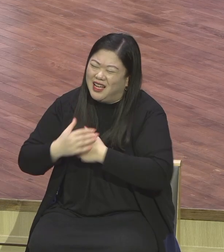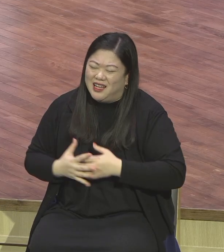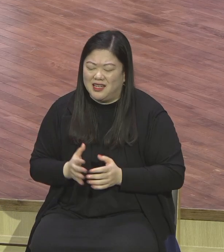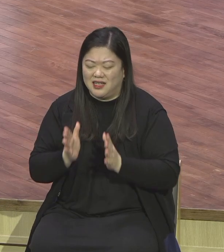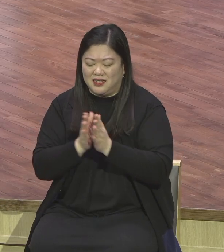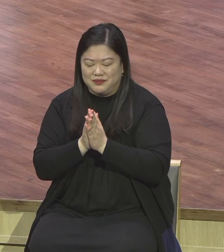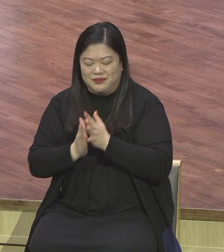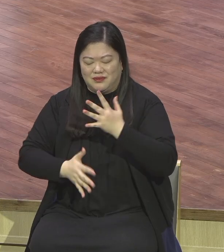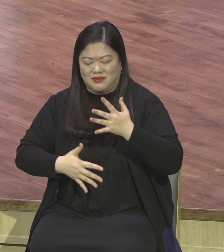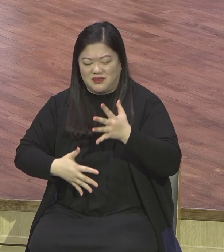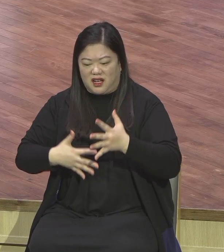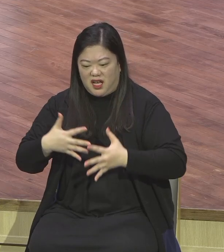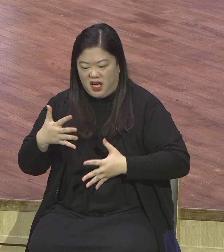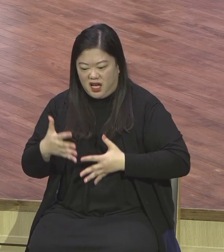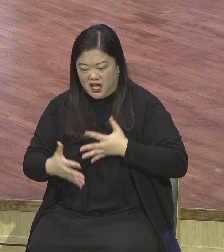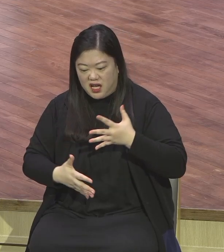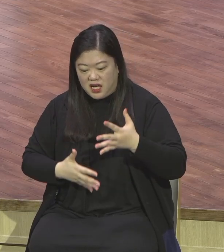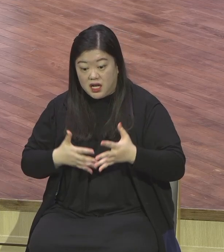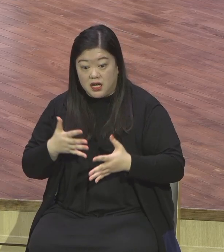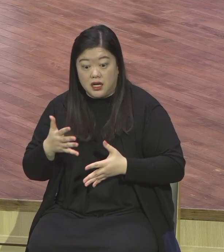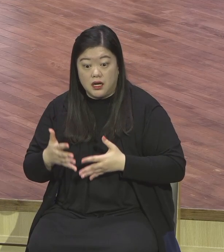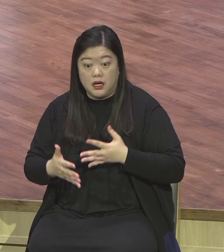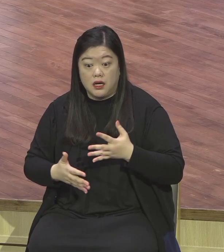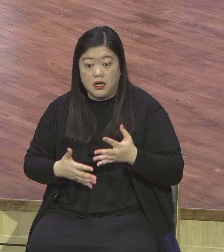사단이 공경 아니고 있을 수 없는 거예요 그렇게 많이 들었는데